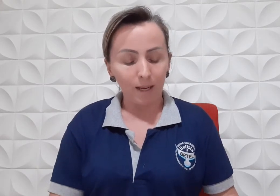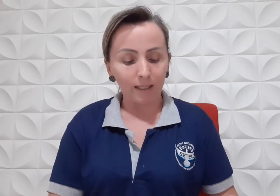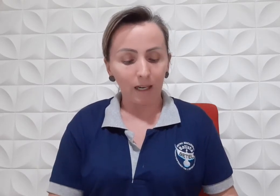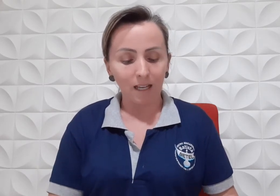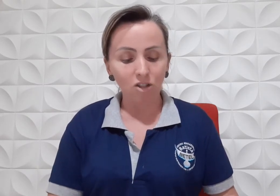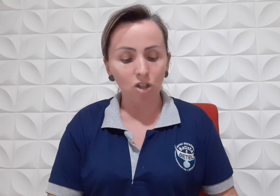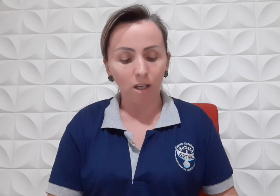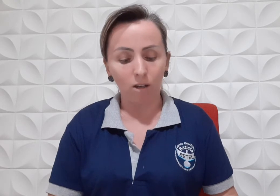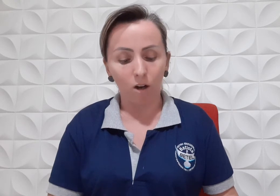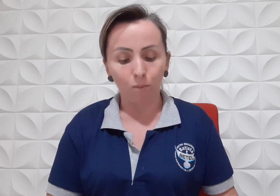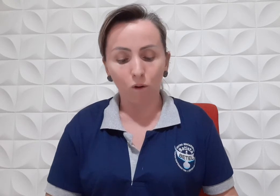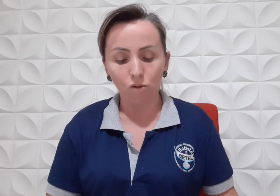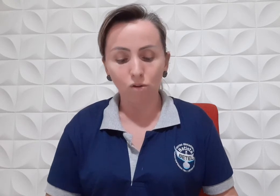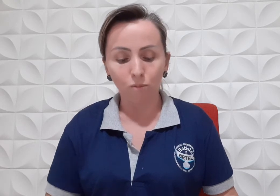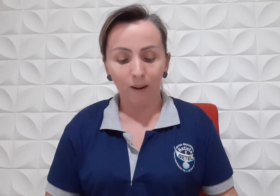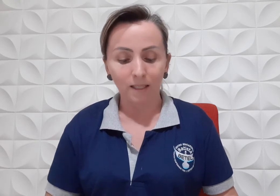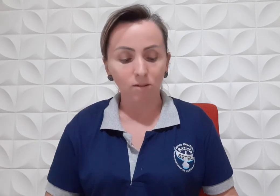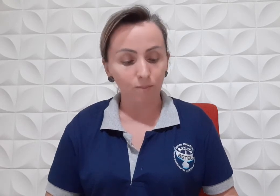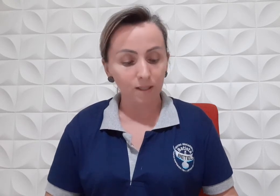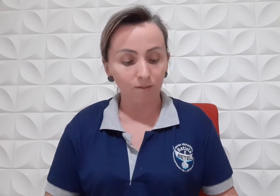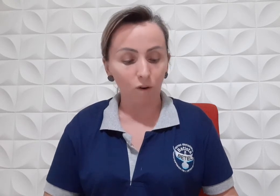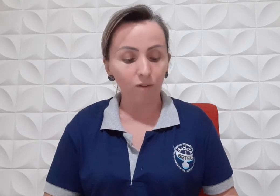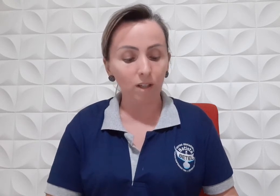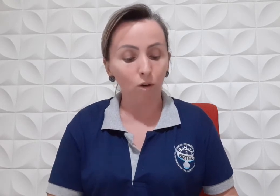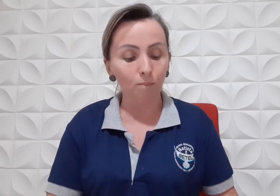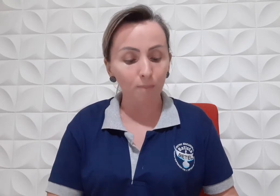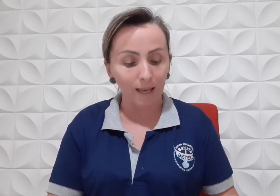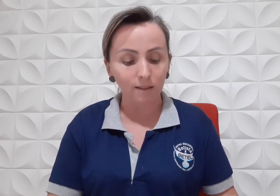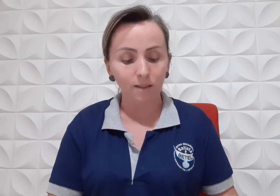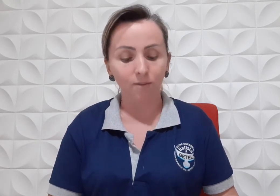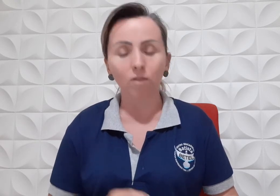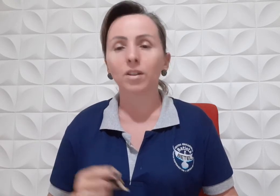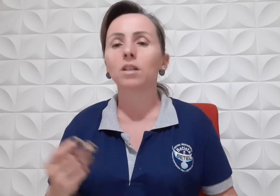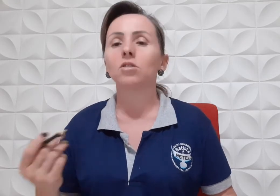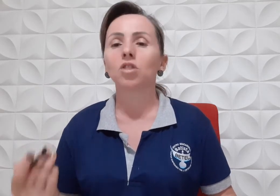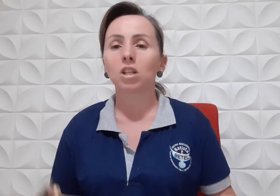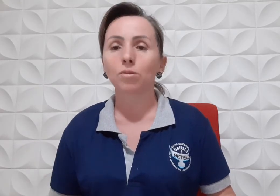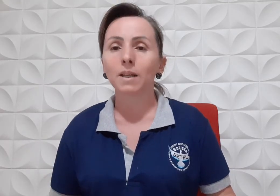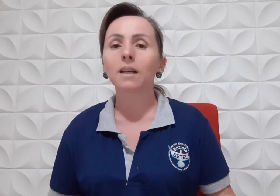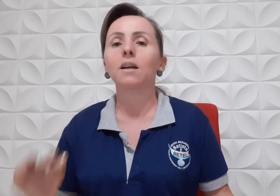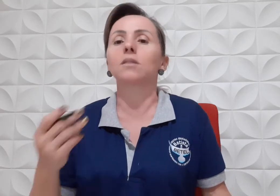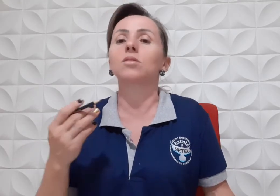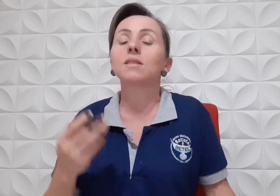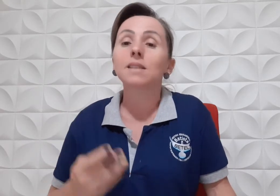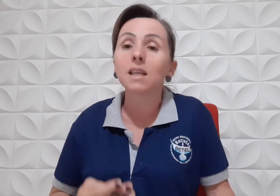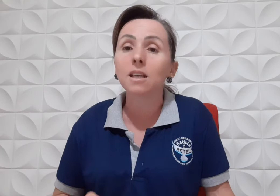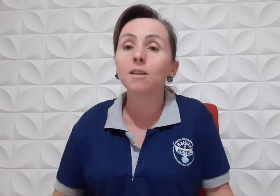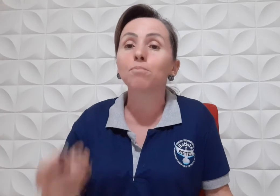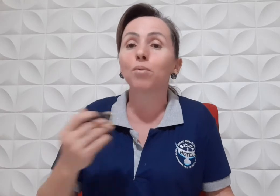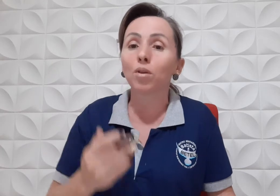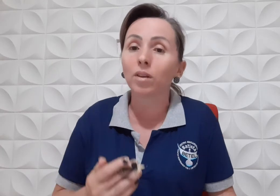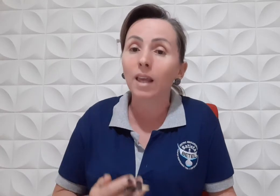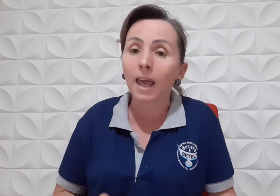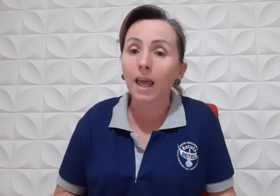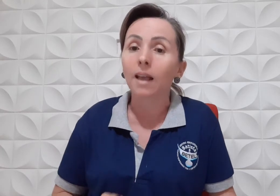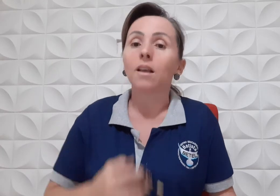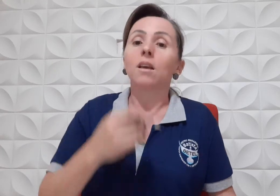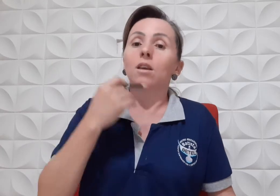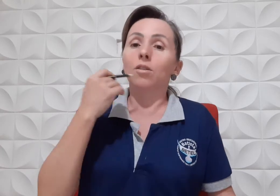América Latina engloba o conjunto de países subdesenvolvido ou menos envolvido com o continente americano. Sim, por quê? Eu acho que